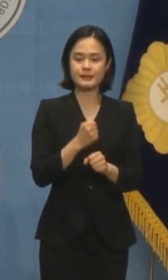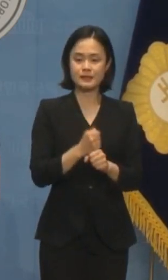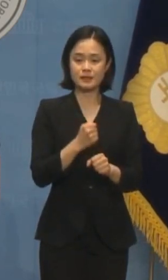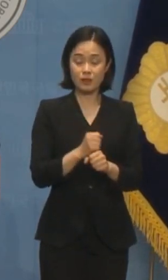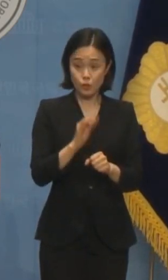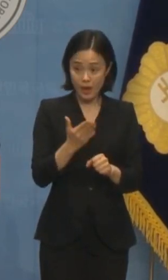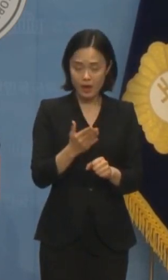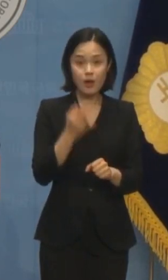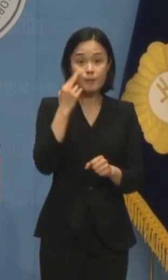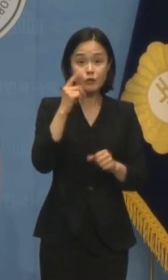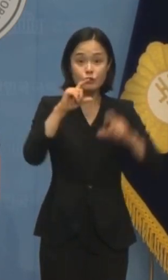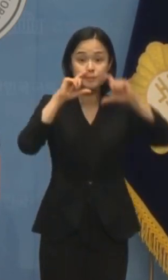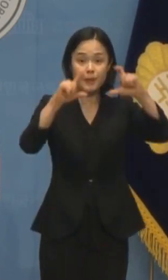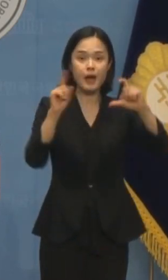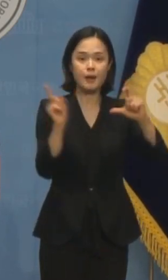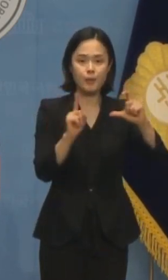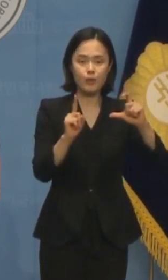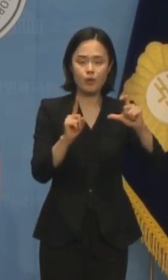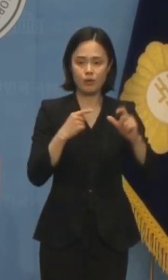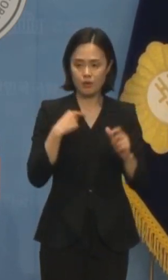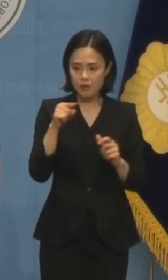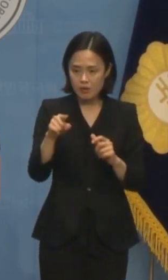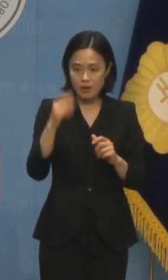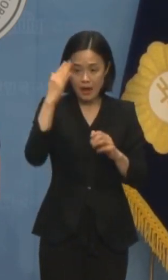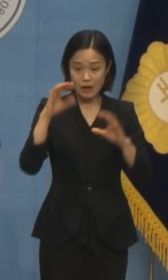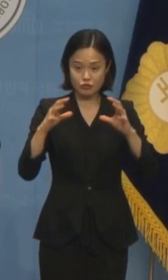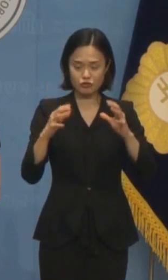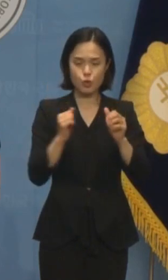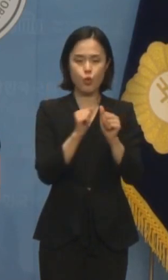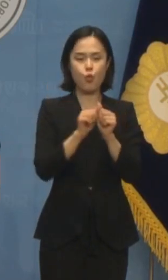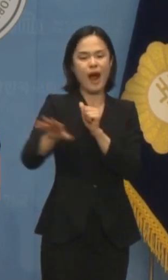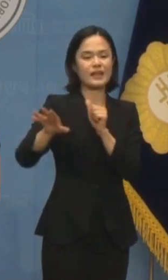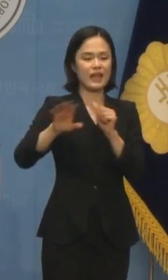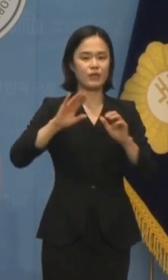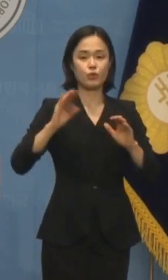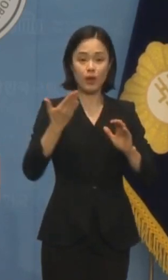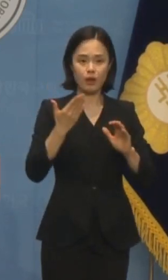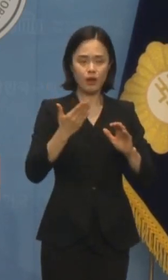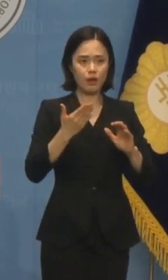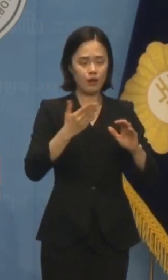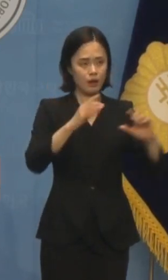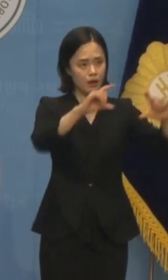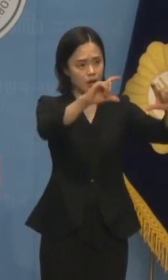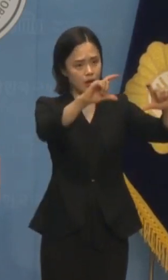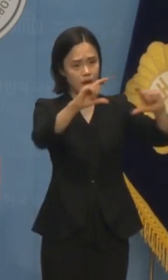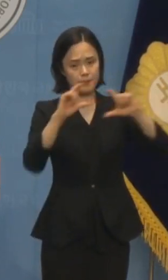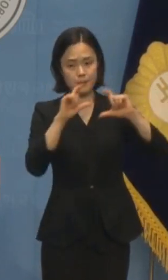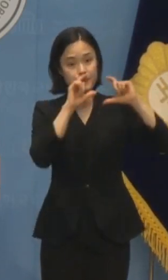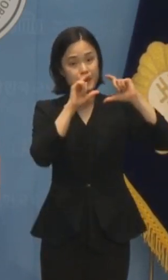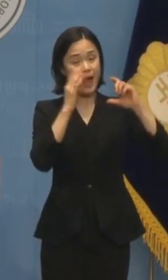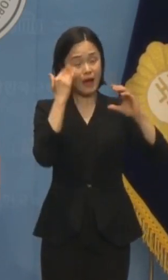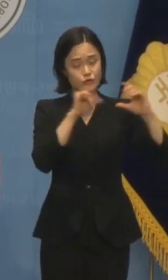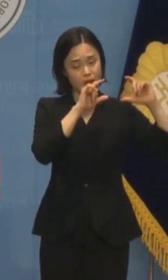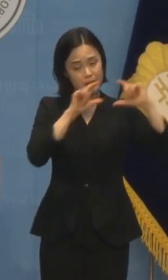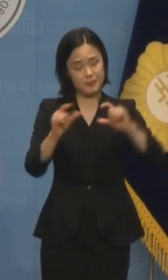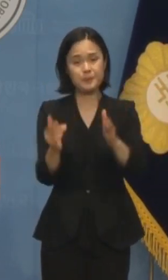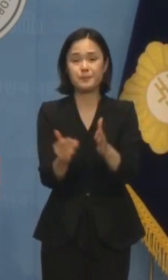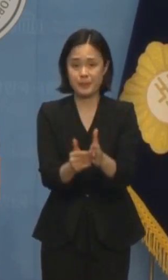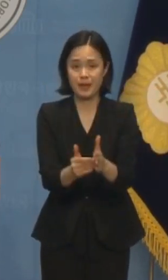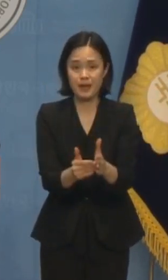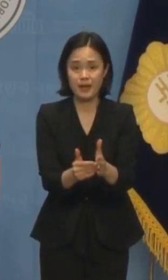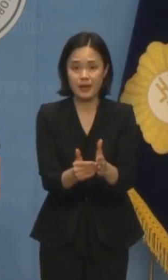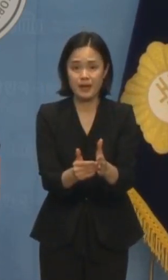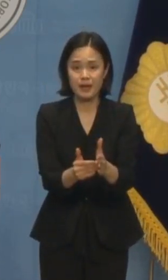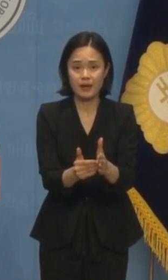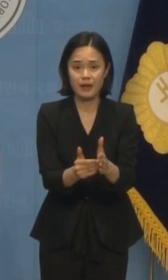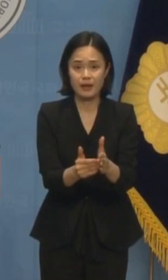그렇게 경고했습니다. 윤 대통령의 성명을 확대해서 수미 테리의 기소, 미 차관보의